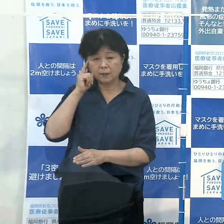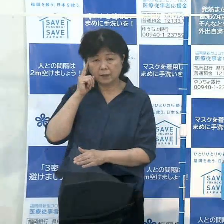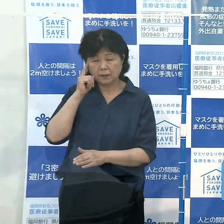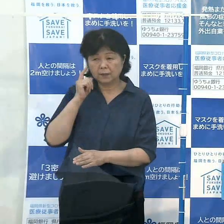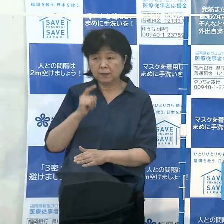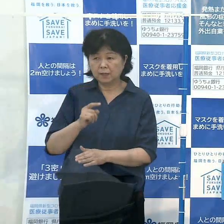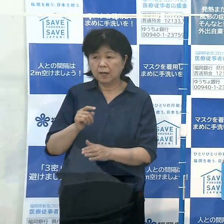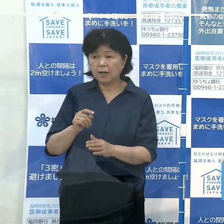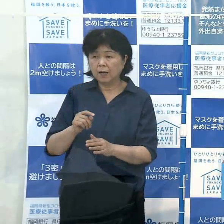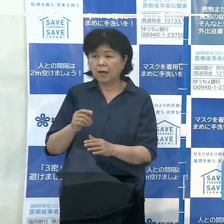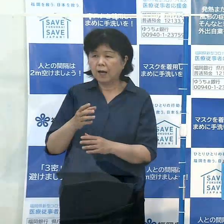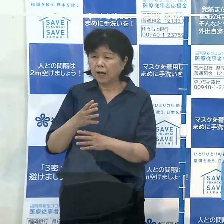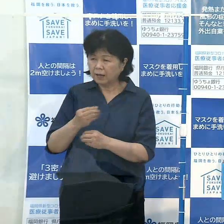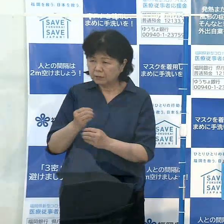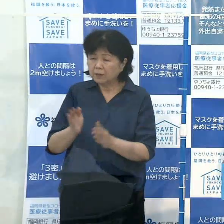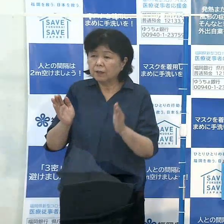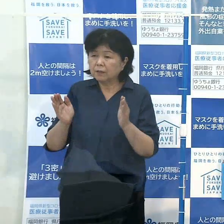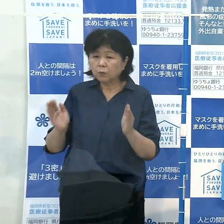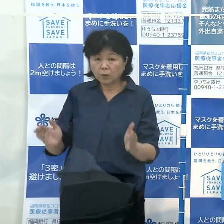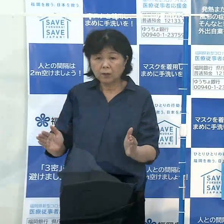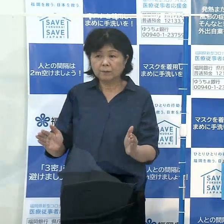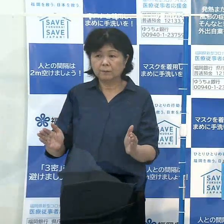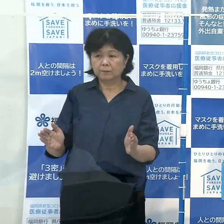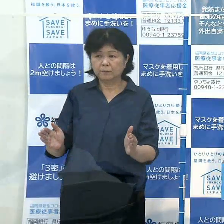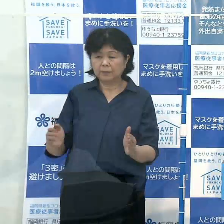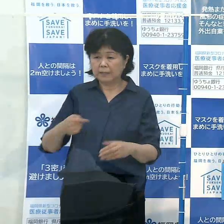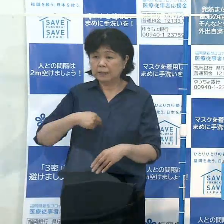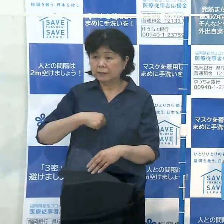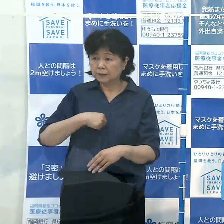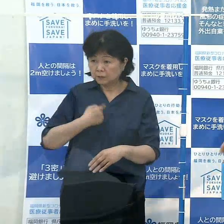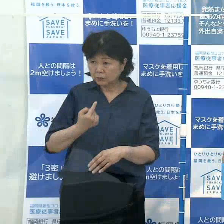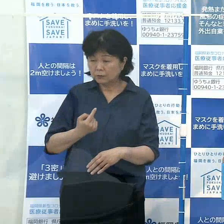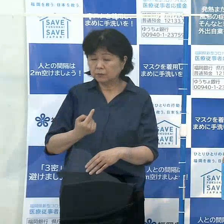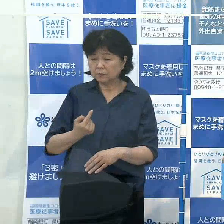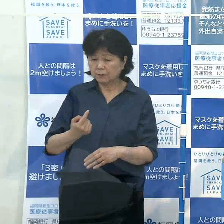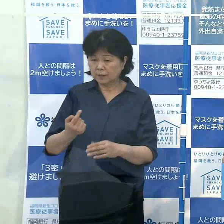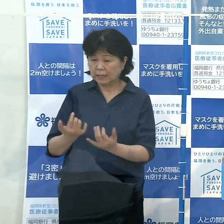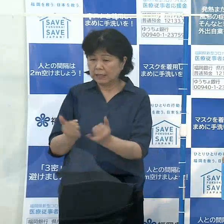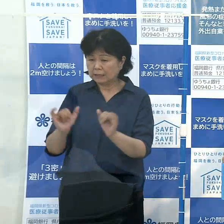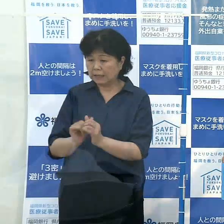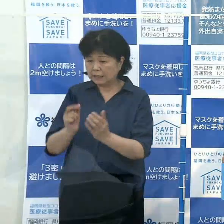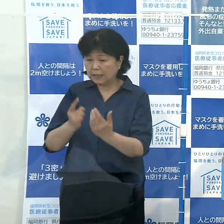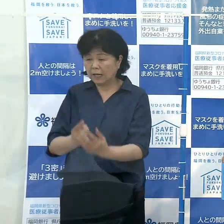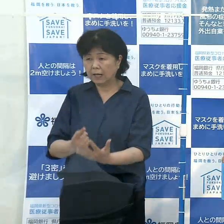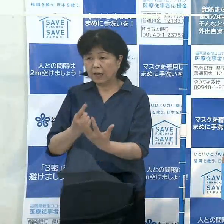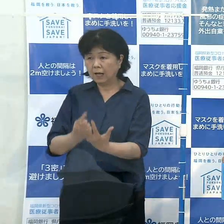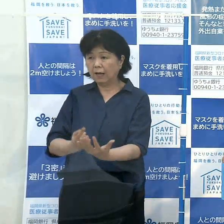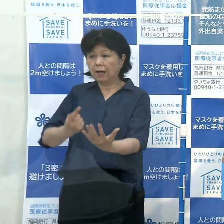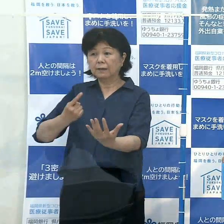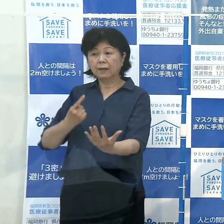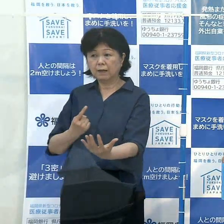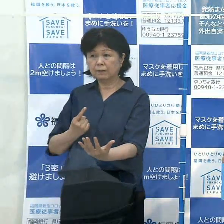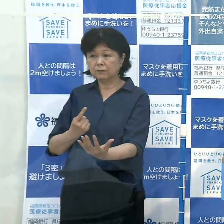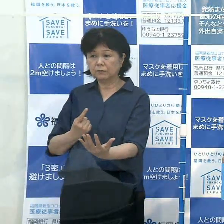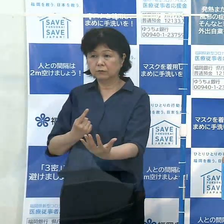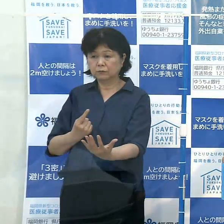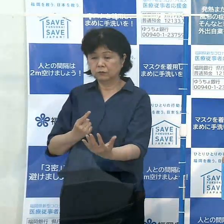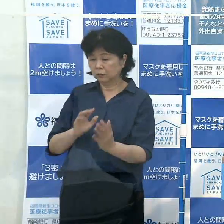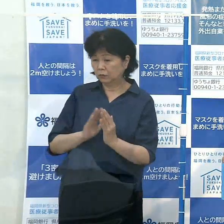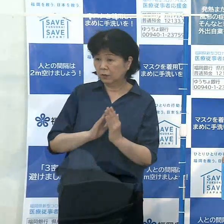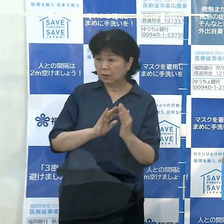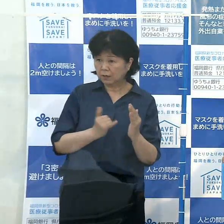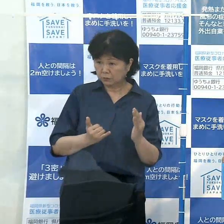一定期間はやっぱり、ご自身社会からちょっと離れていただくということが、ご